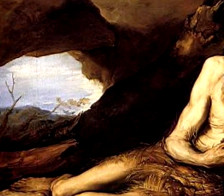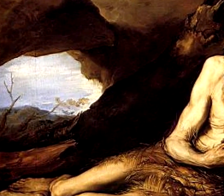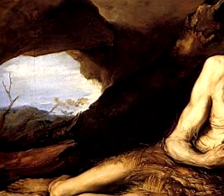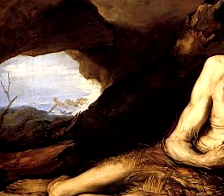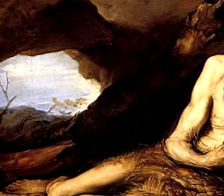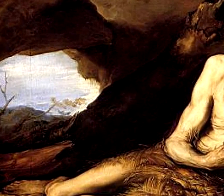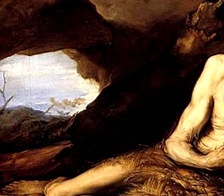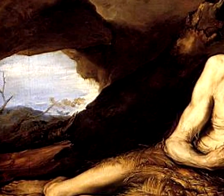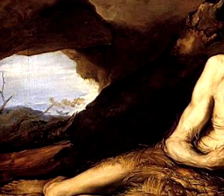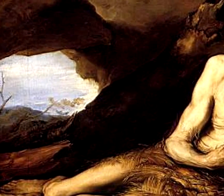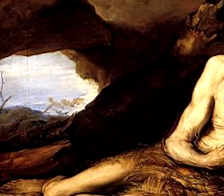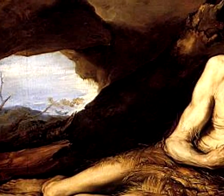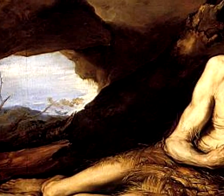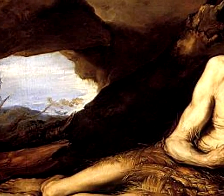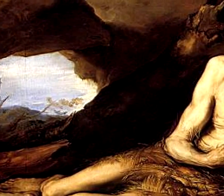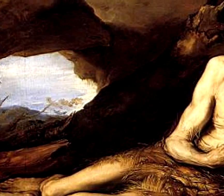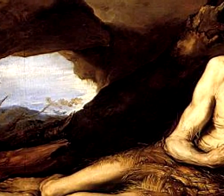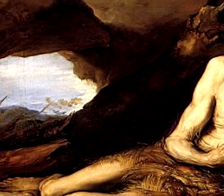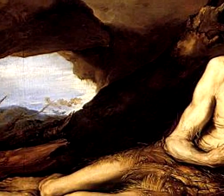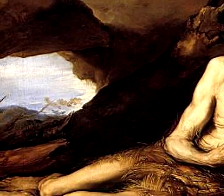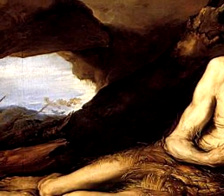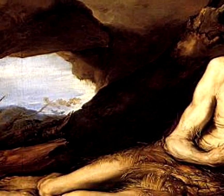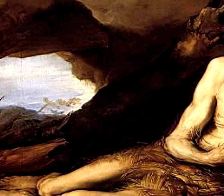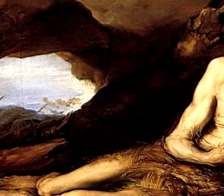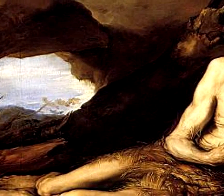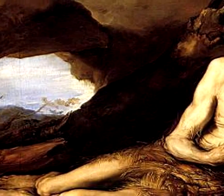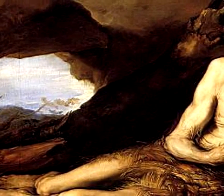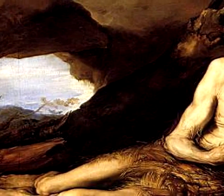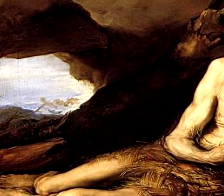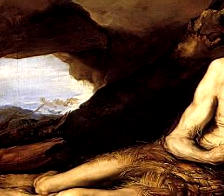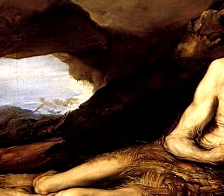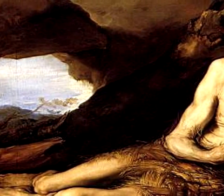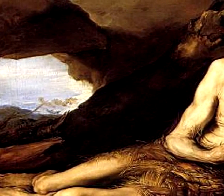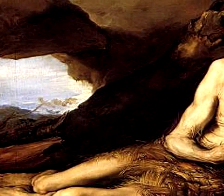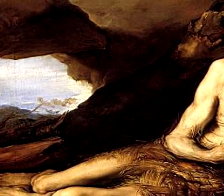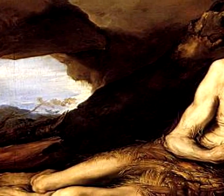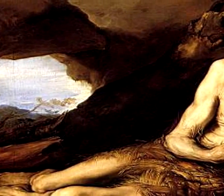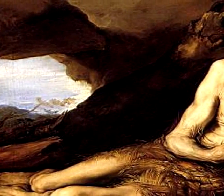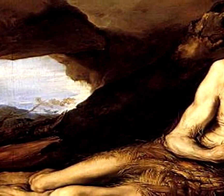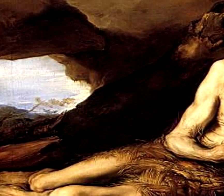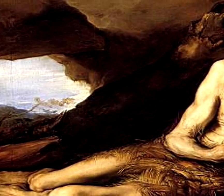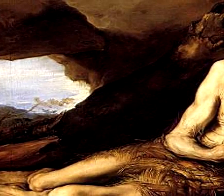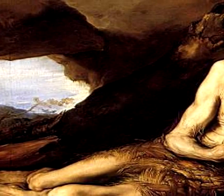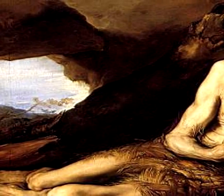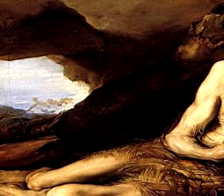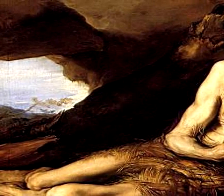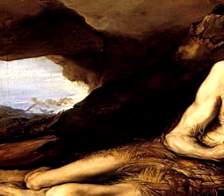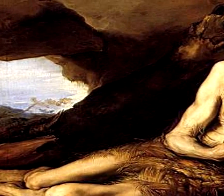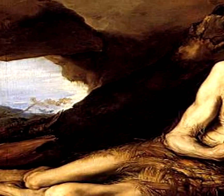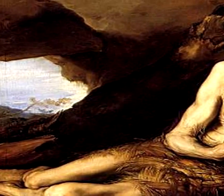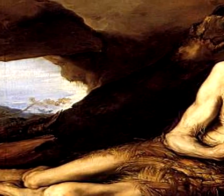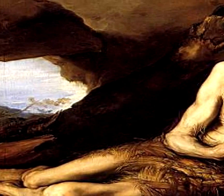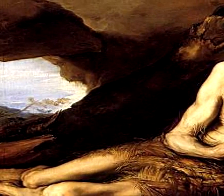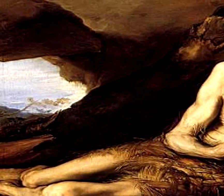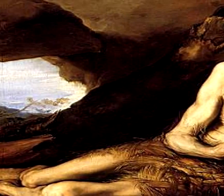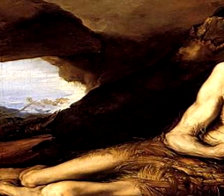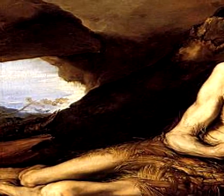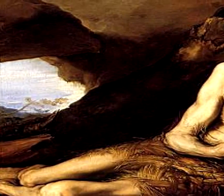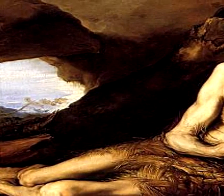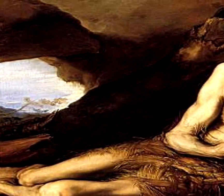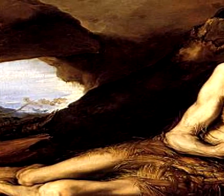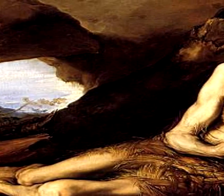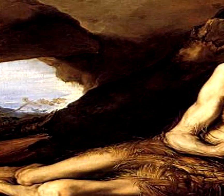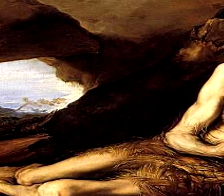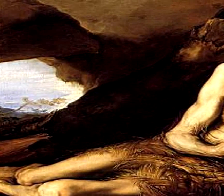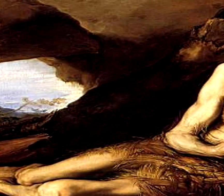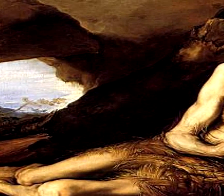cama y que no lo dejaban hacer sus tareas habituales. Y bueno, que la pasaba realmente mal. Los que sean católicos los